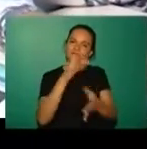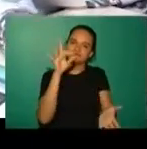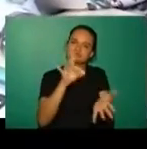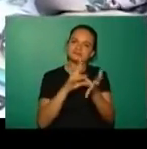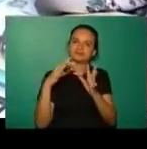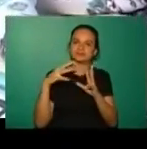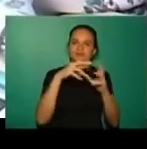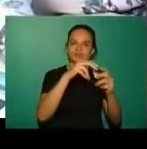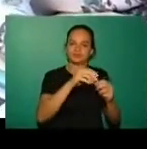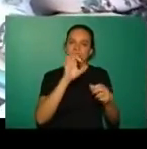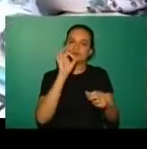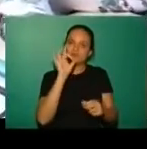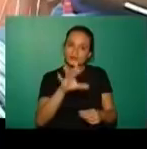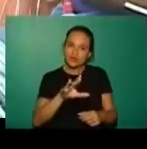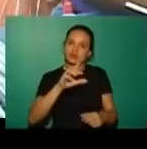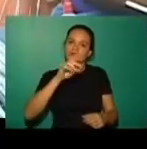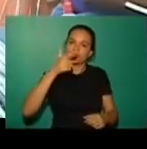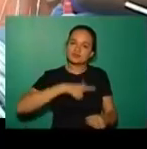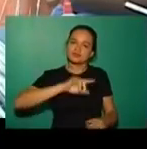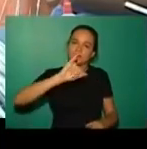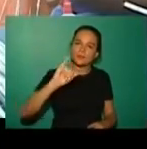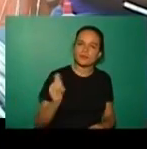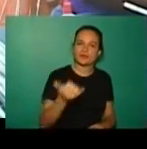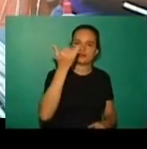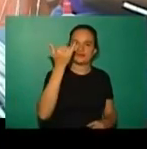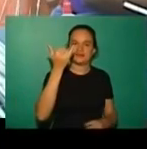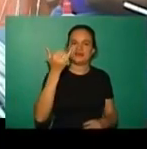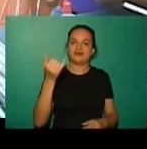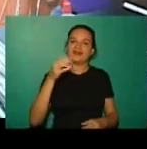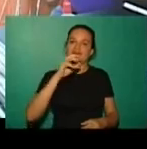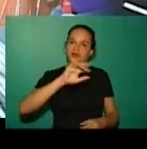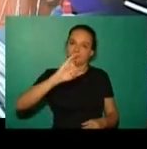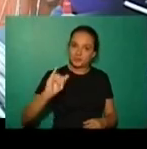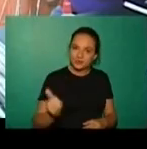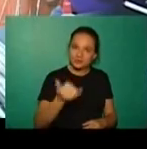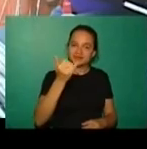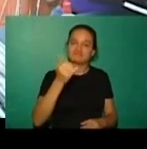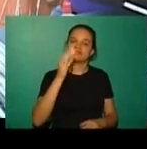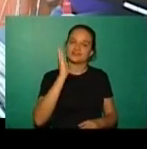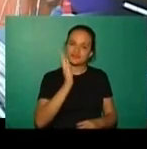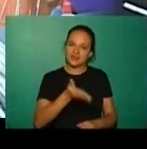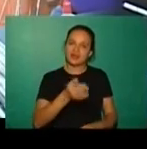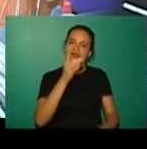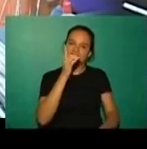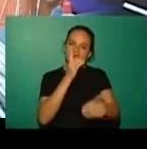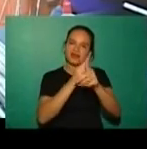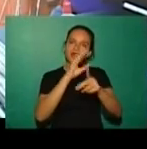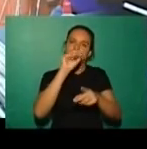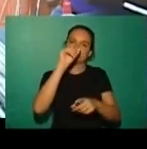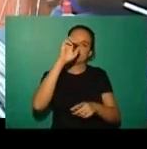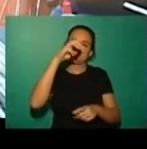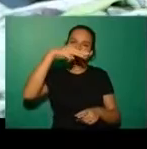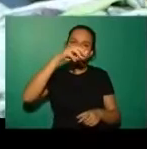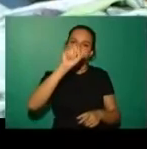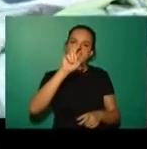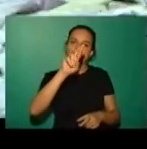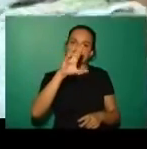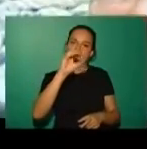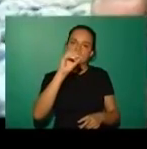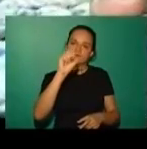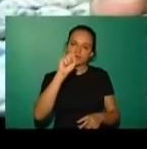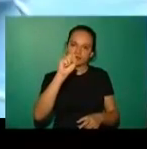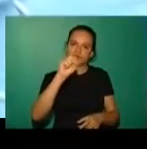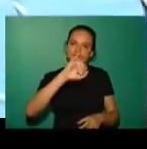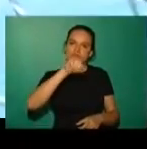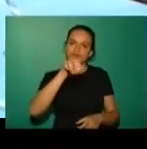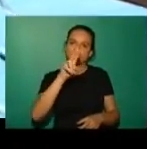realidade. É só ter a oportunidade. E essa chance também foi encontrada pela mãe de Marco Júnior no INES,